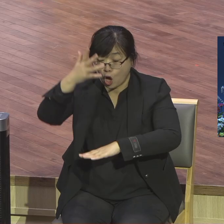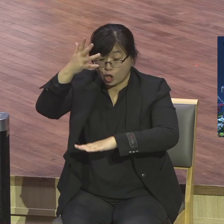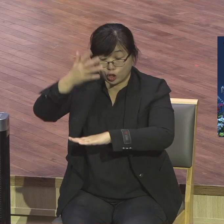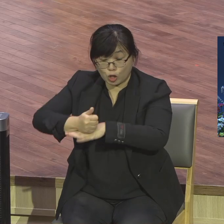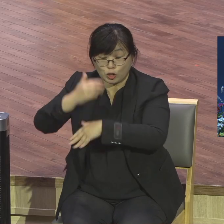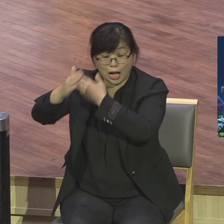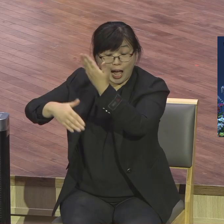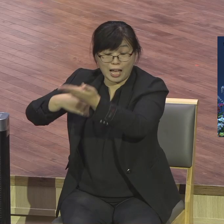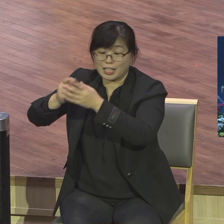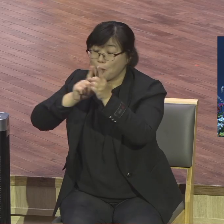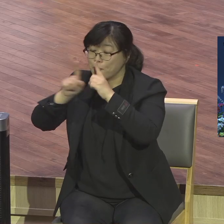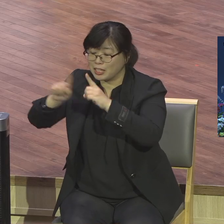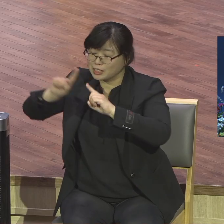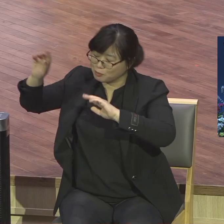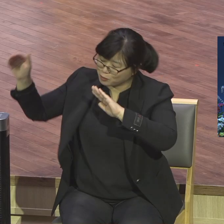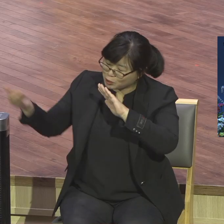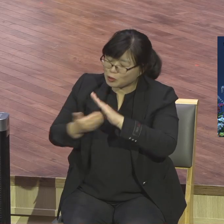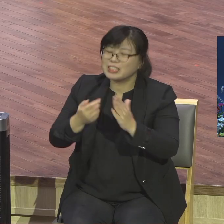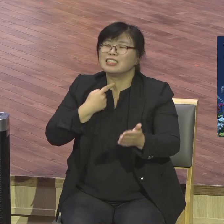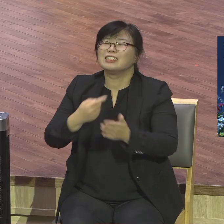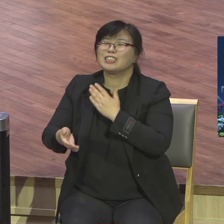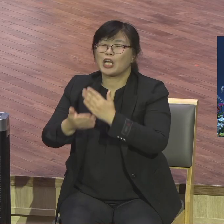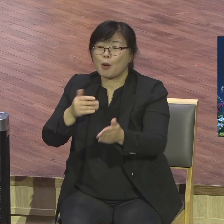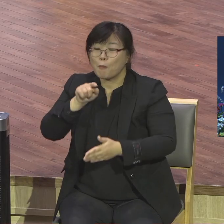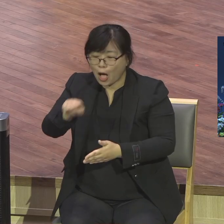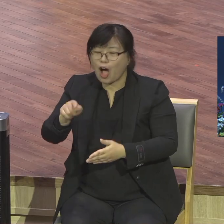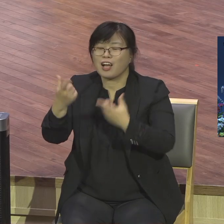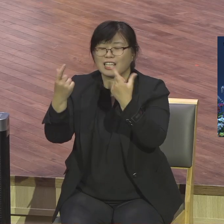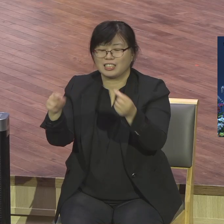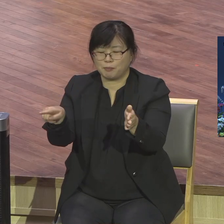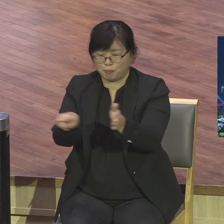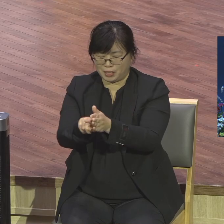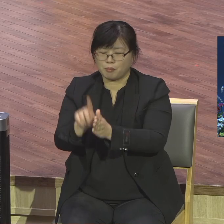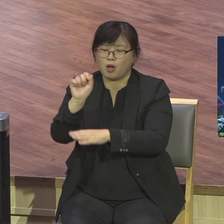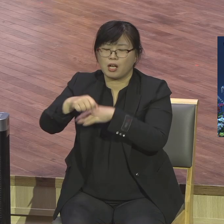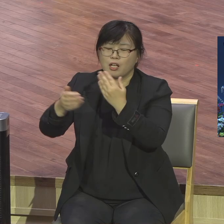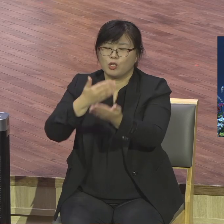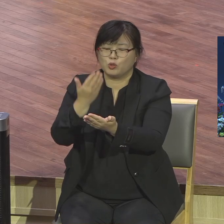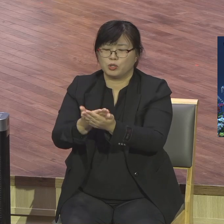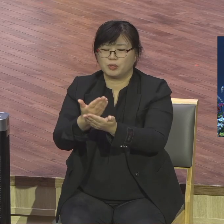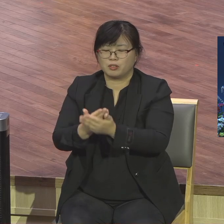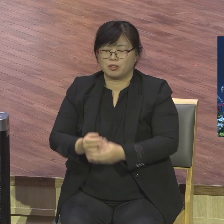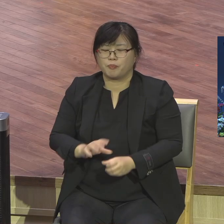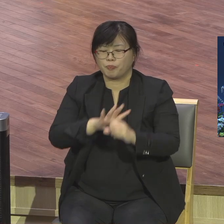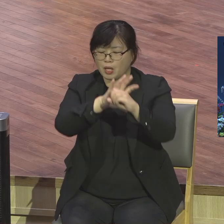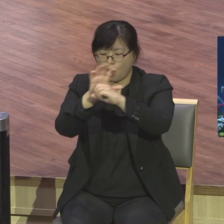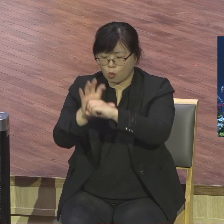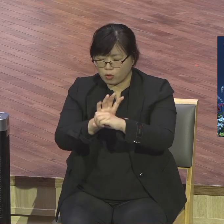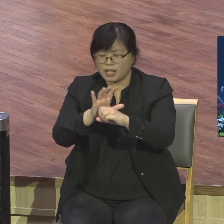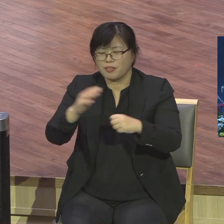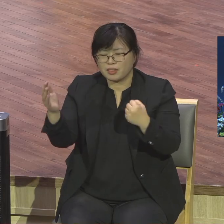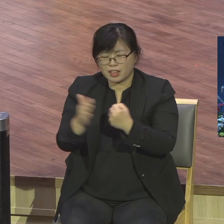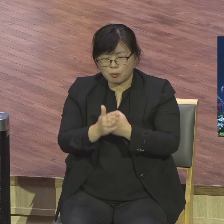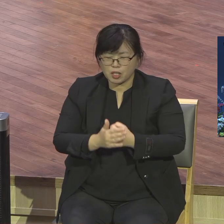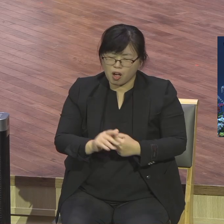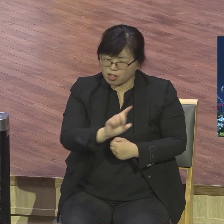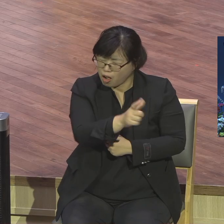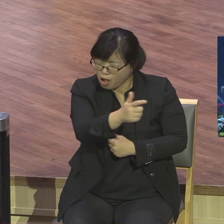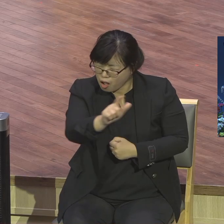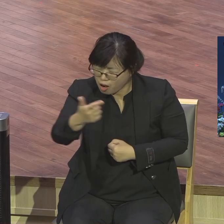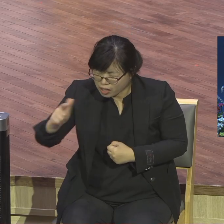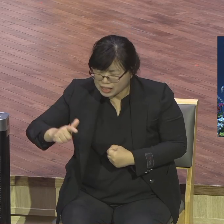허락하여 주옵사사 코로나19에서 여러 문제들이 많고 제한된 상황 속에 있지만 그럼에도